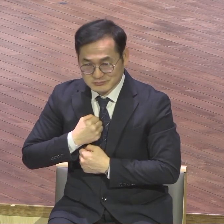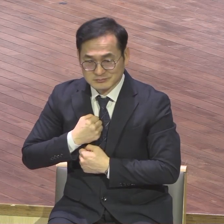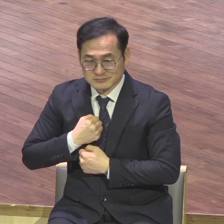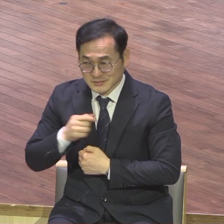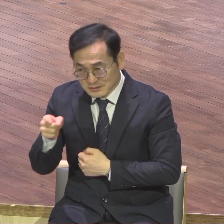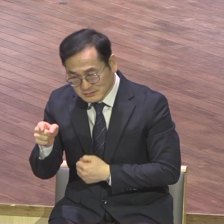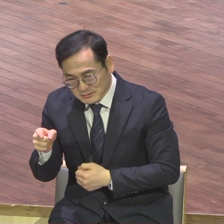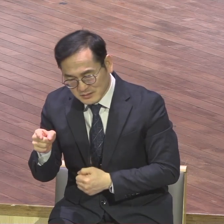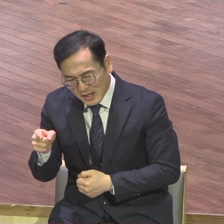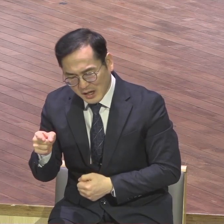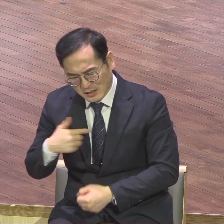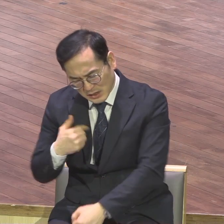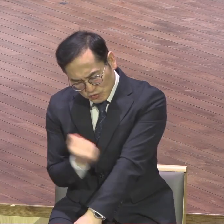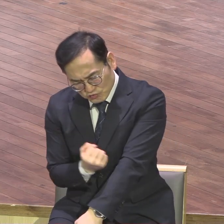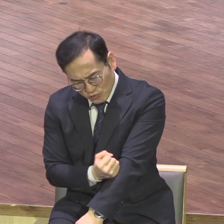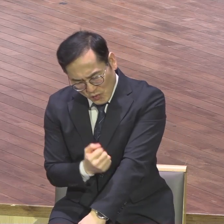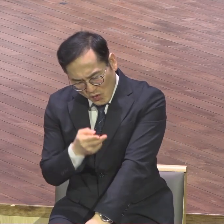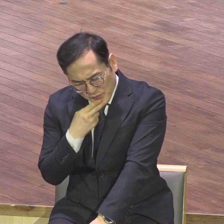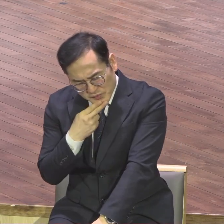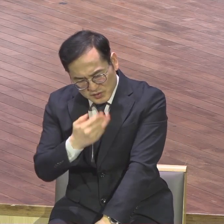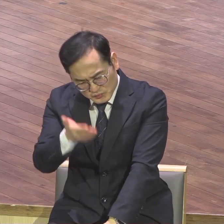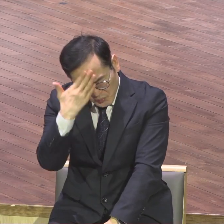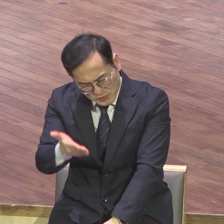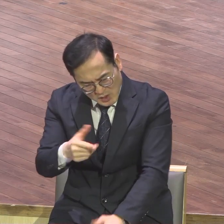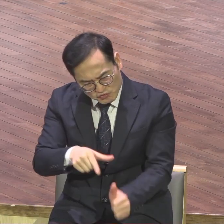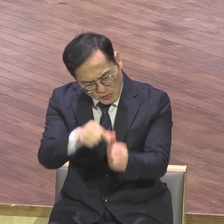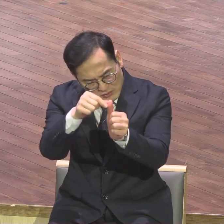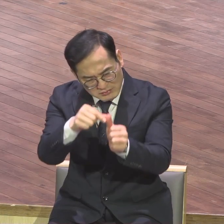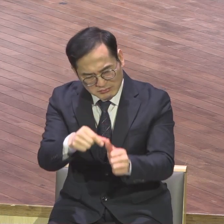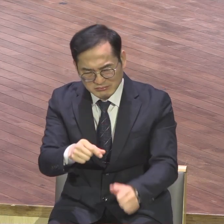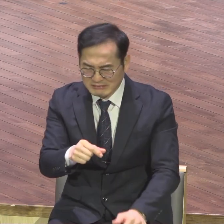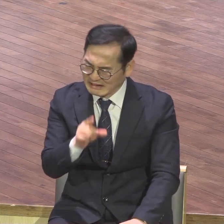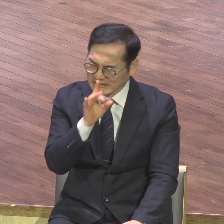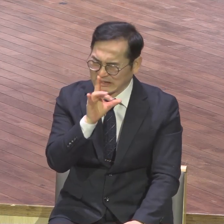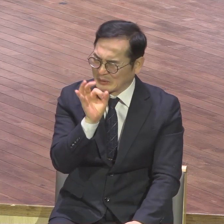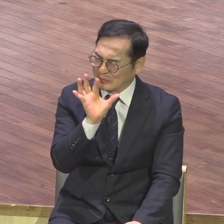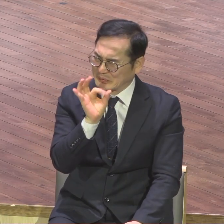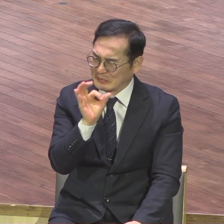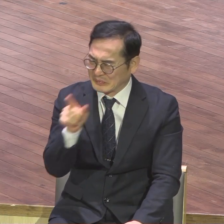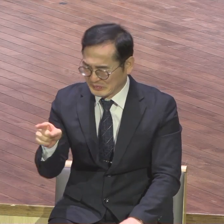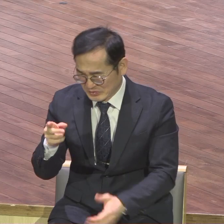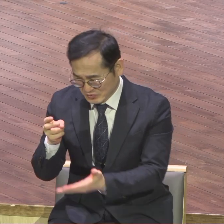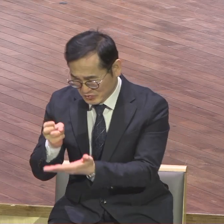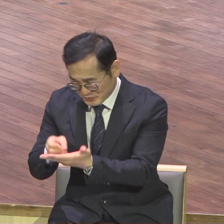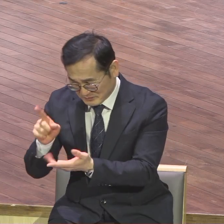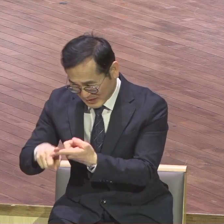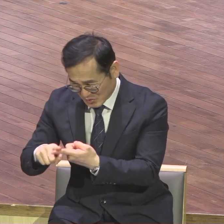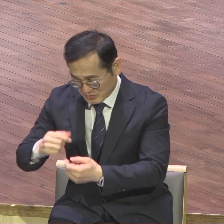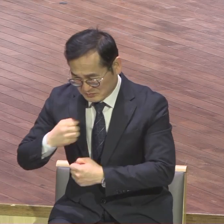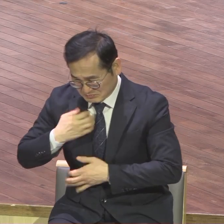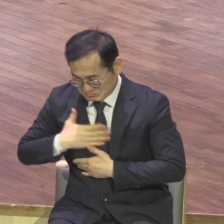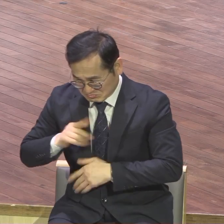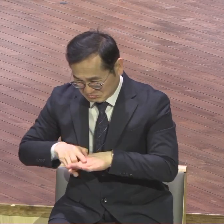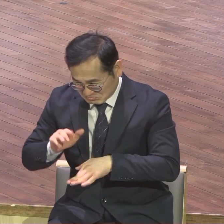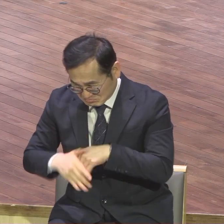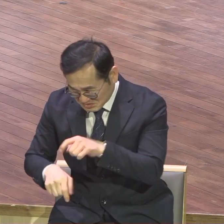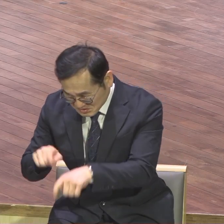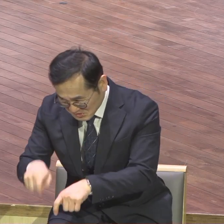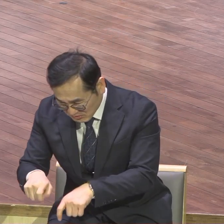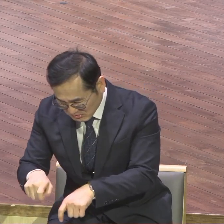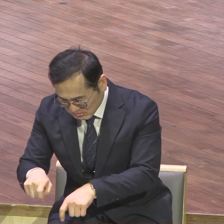구원받는다보다도 뭔가 해야 구원받는 것이 더 설득력이 있다니까. 그리고 종교는 다 설득력이 있어요. 옛날이나